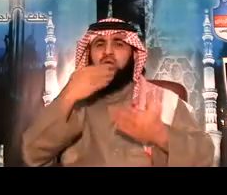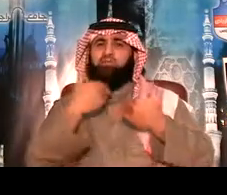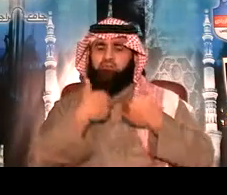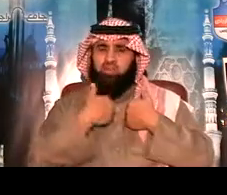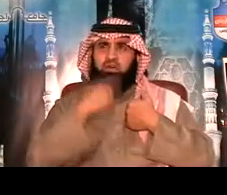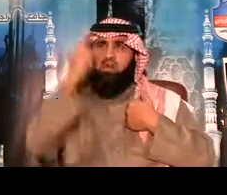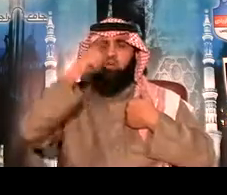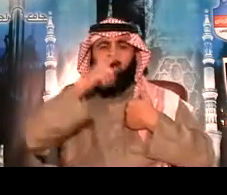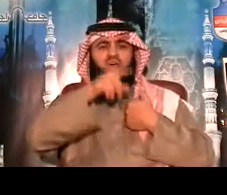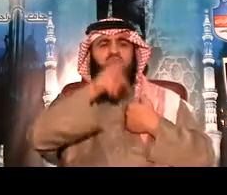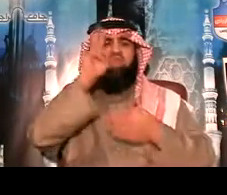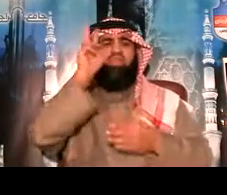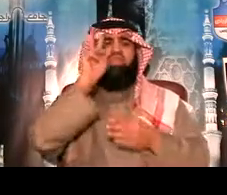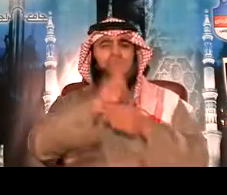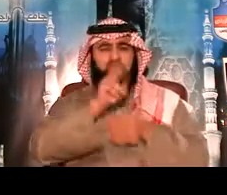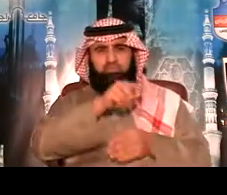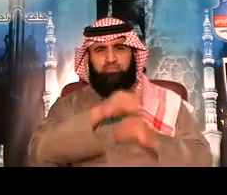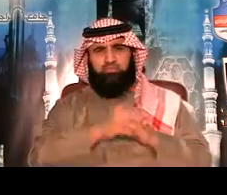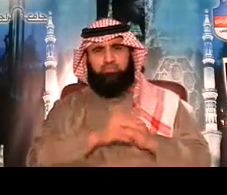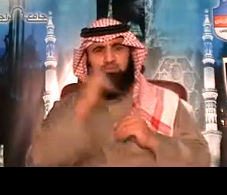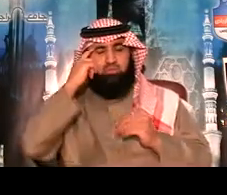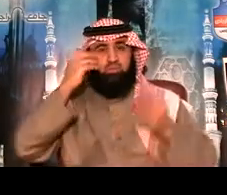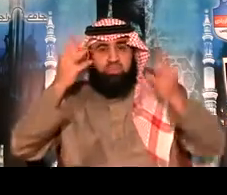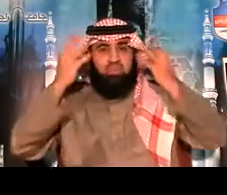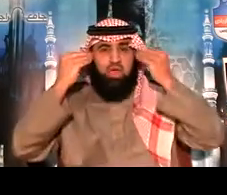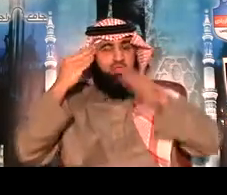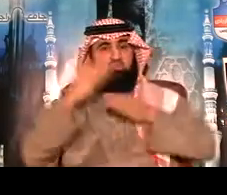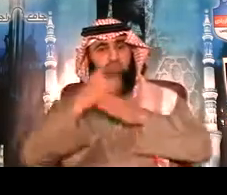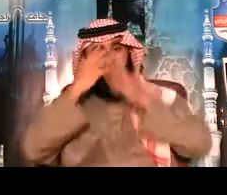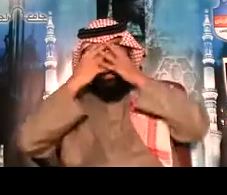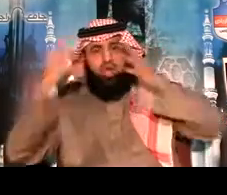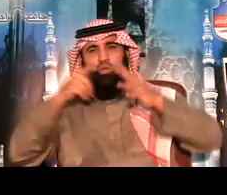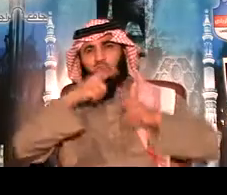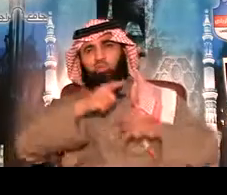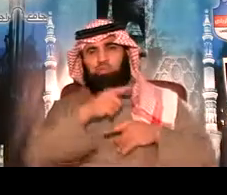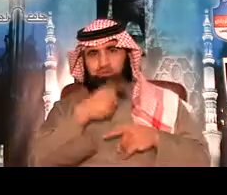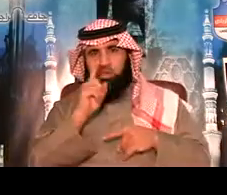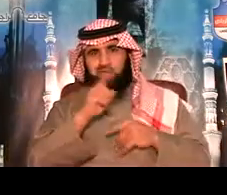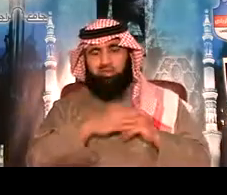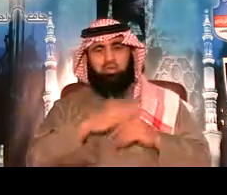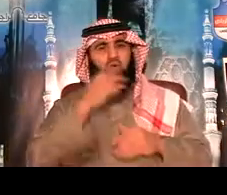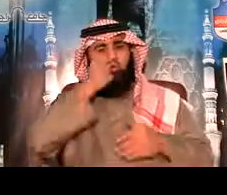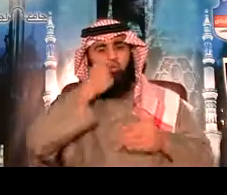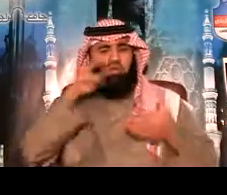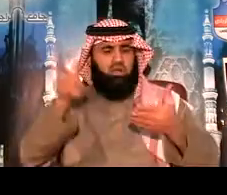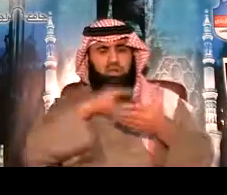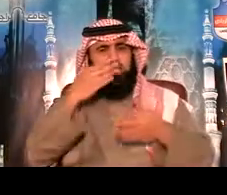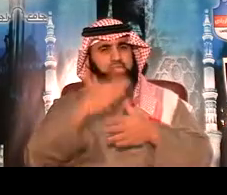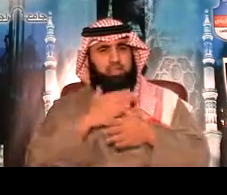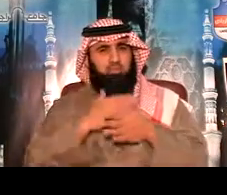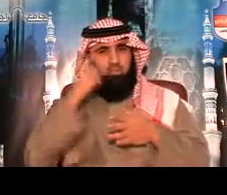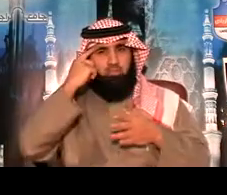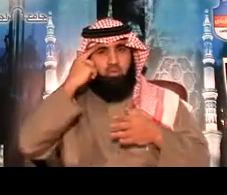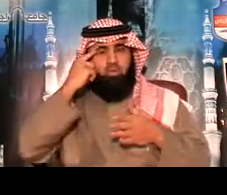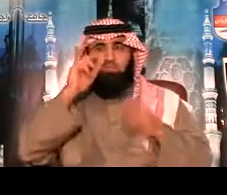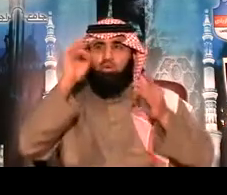كذبت، ولكنك تعلمت ليقال عالم، وقرأت القرآن ليقال هو قارئ، فقد